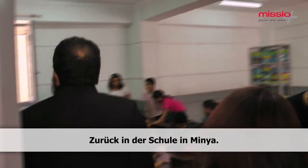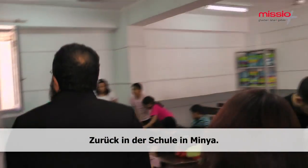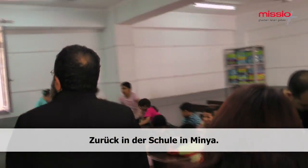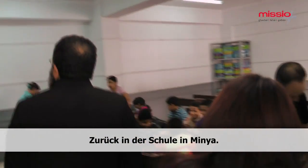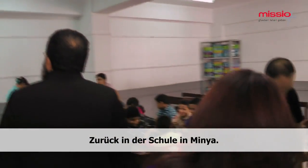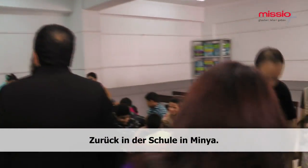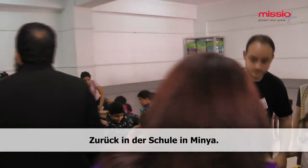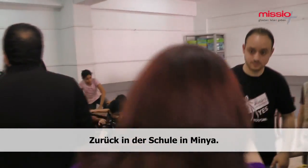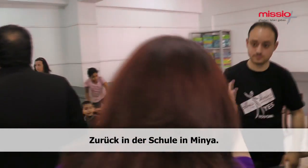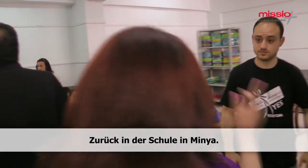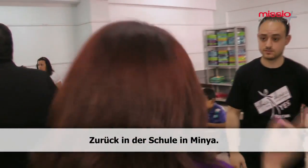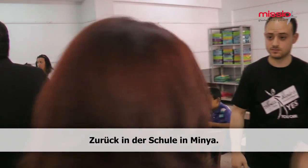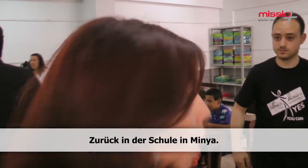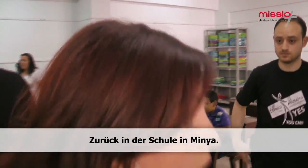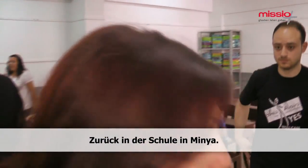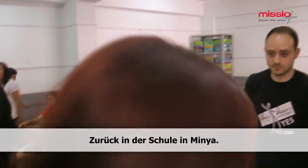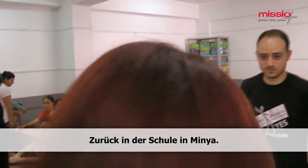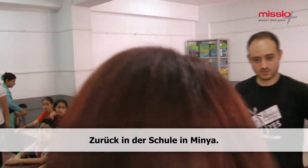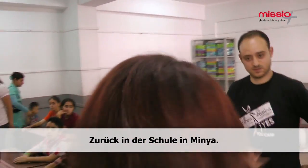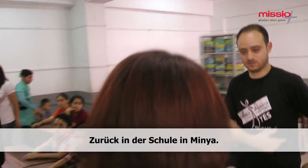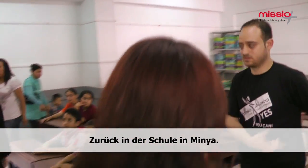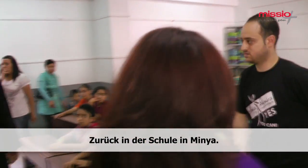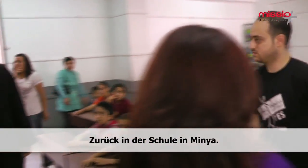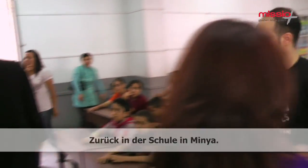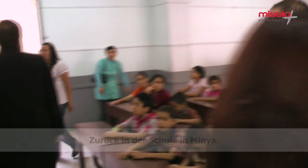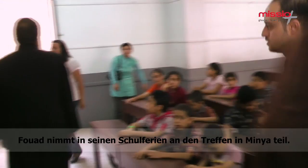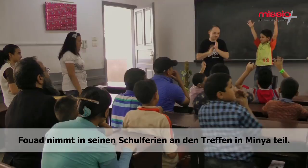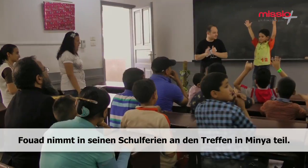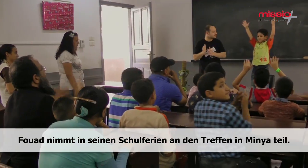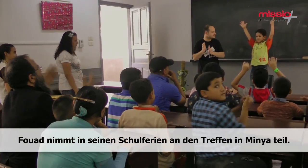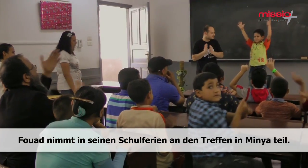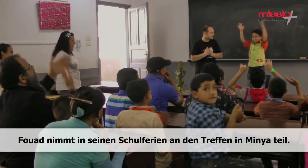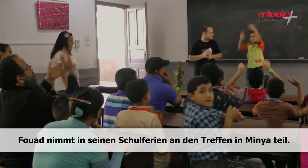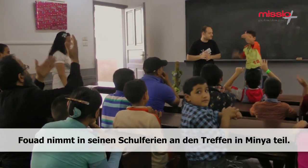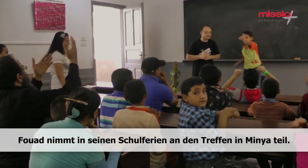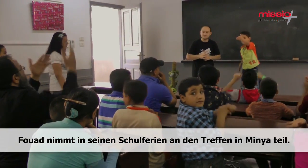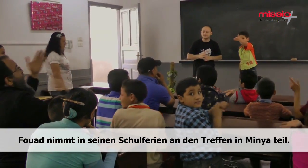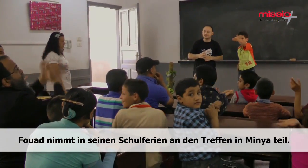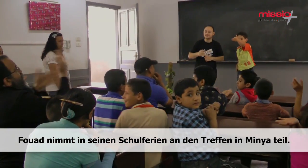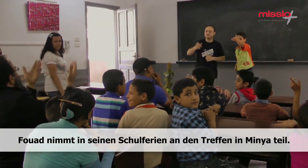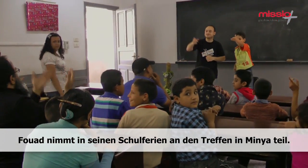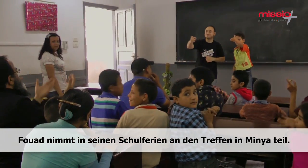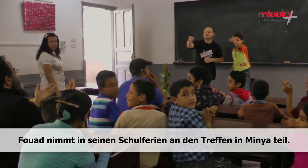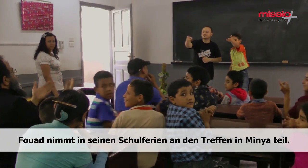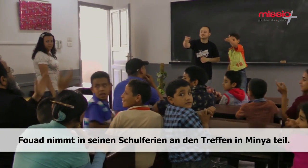Zurück in der Schule. In den Schulferien nimmt Fuad an den Treffen der Gehörlosen in Minya teil.